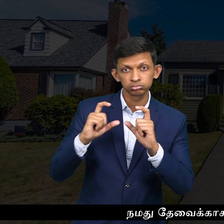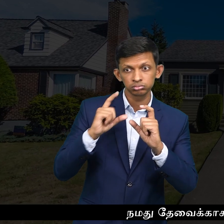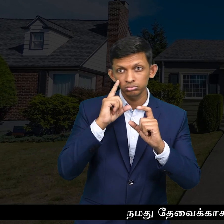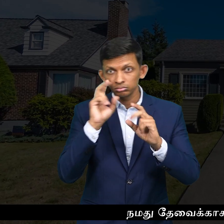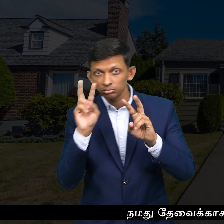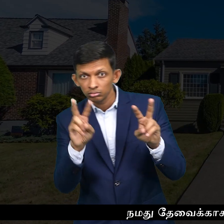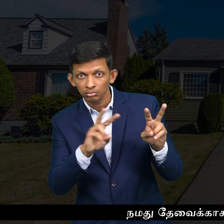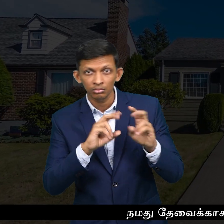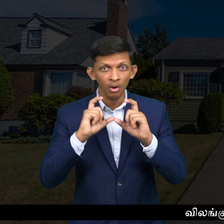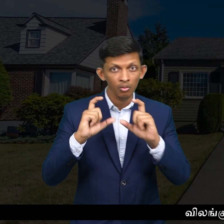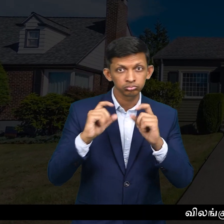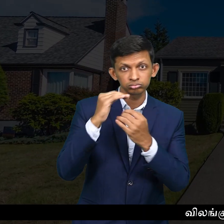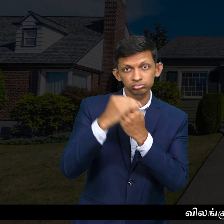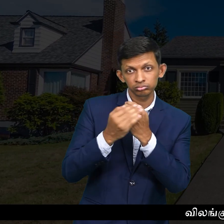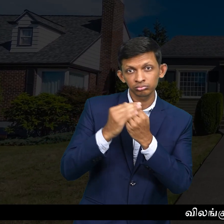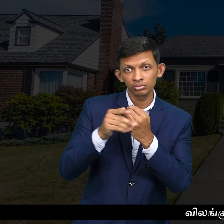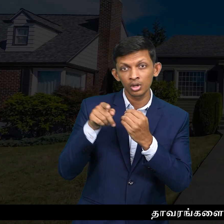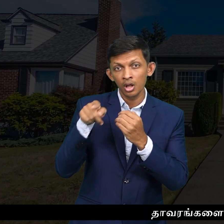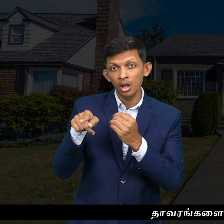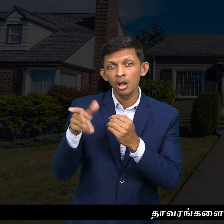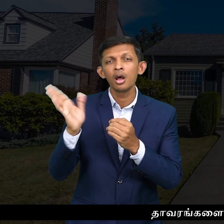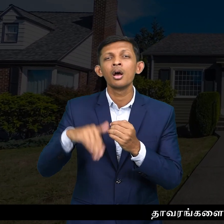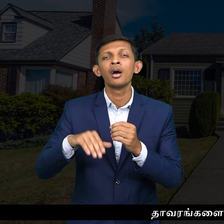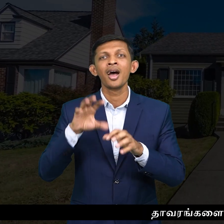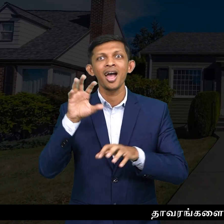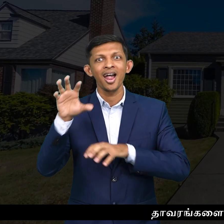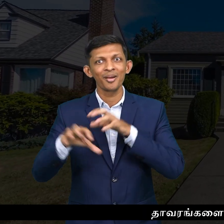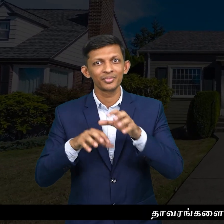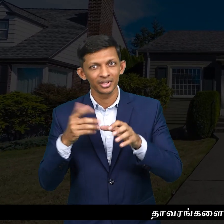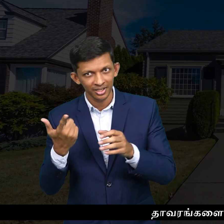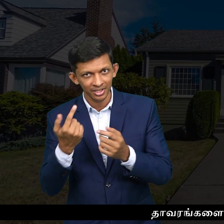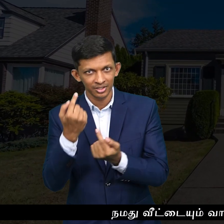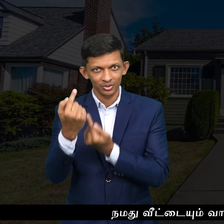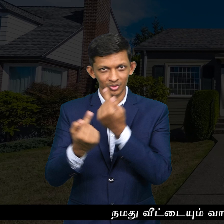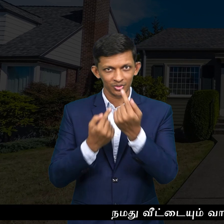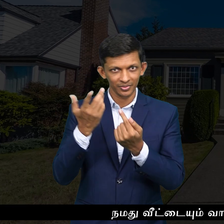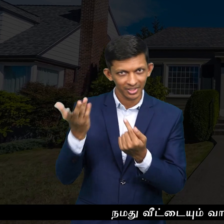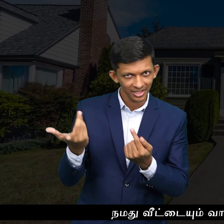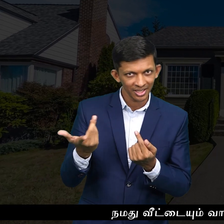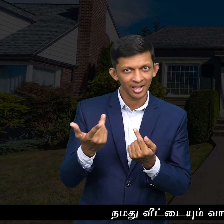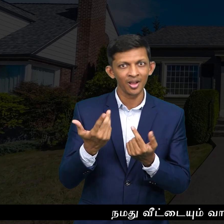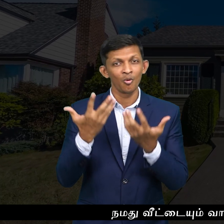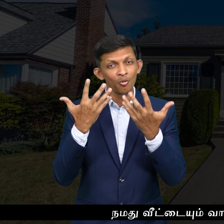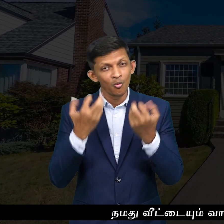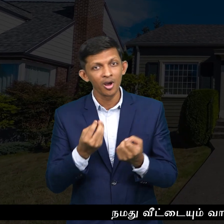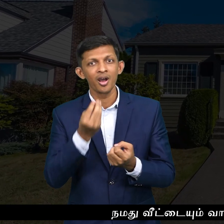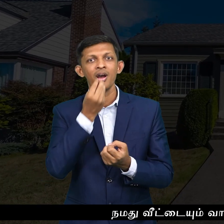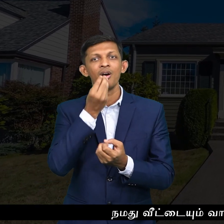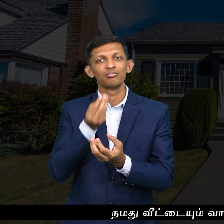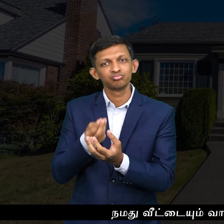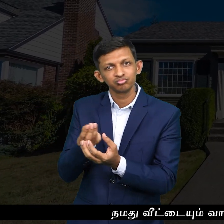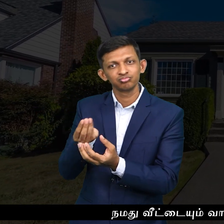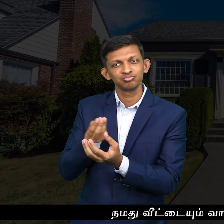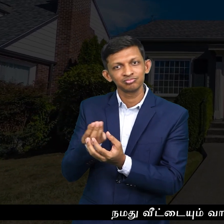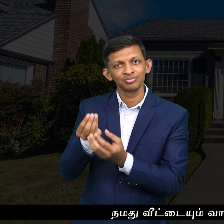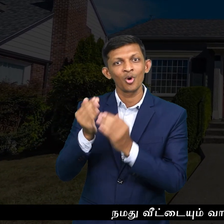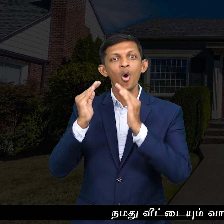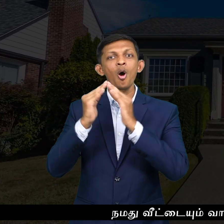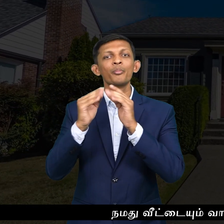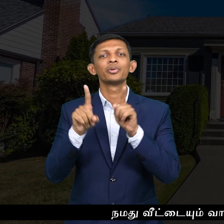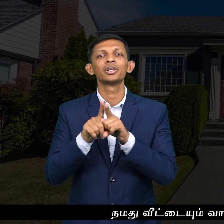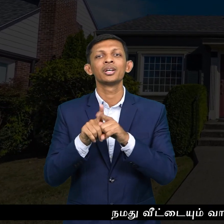தேவைக்காகவும் உணவுக்காகவும் விலங்குகள் மற்றும் தாவரங்களை வளர்க்கின்றோம். நமது வீட்டையும் வாழ்விடமாக ஆக்குகிறோம்.